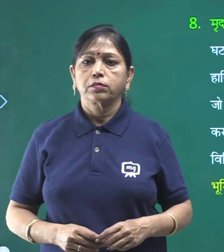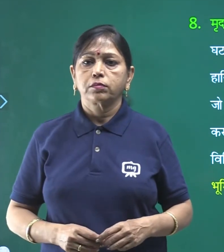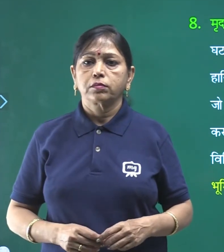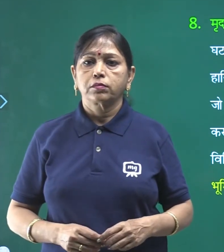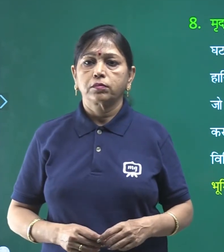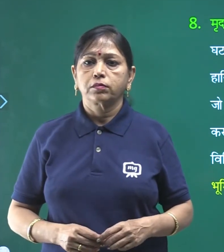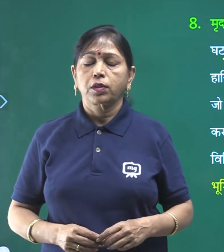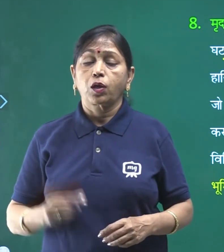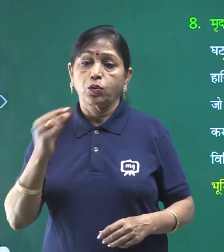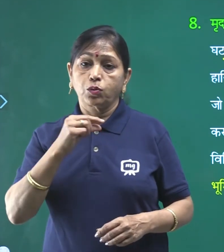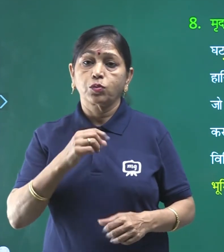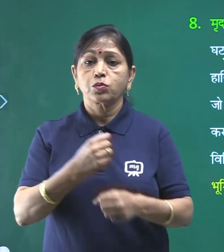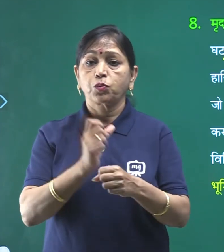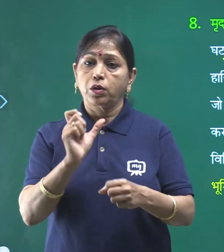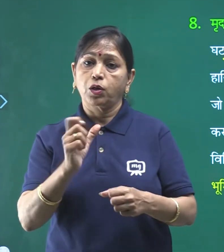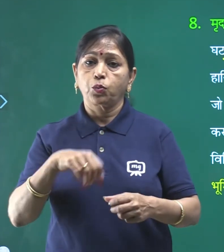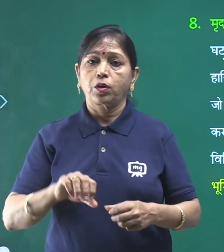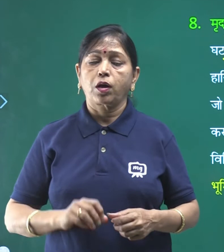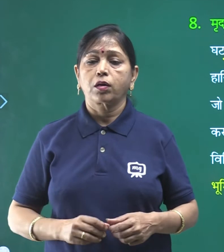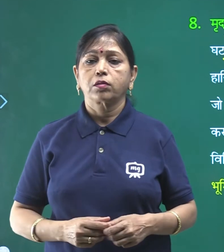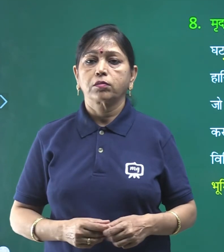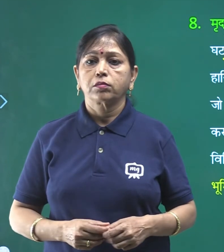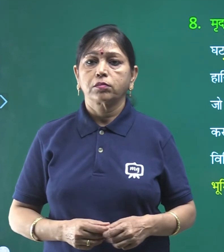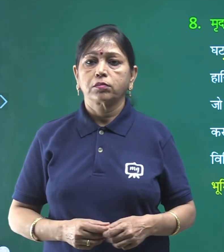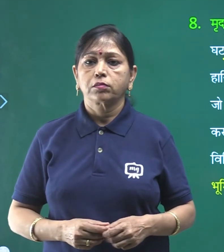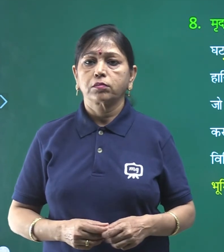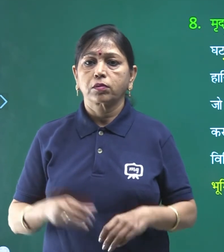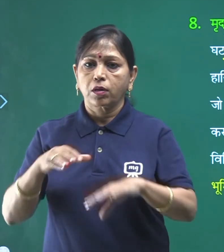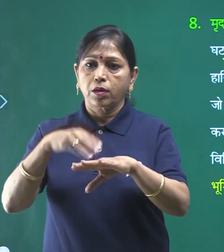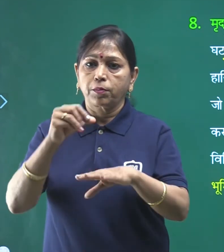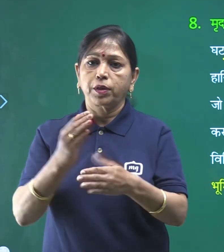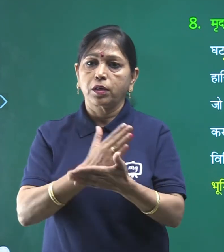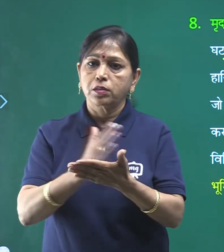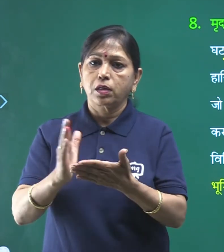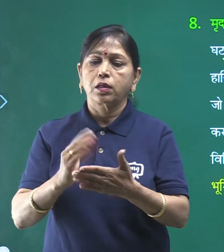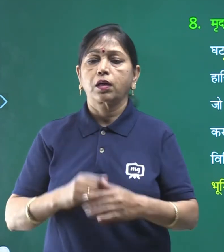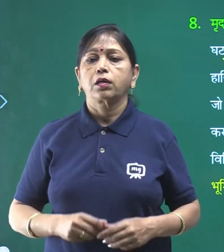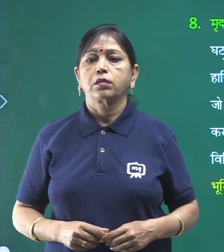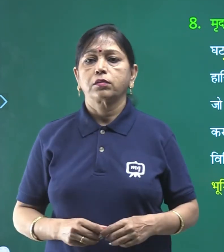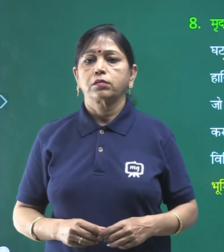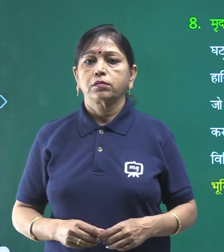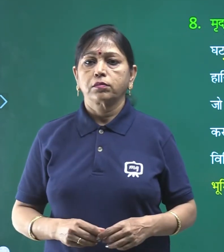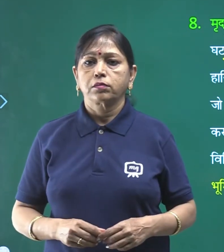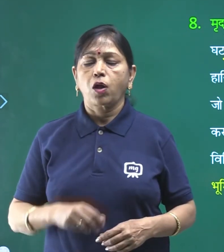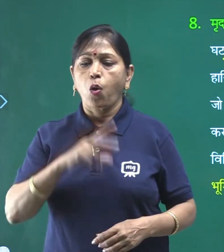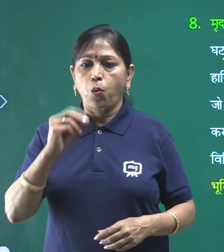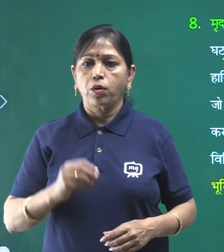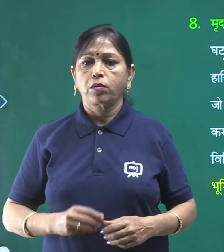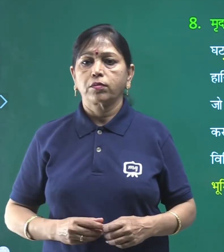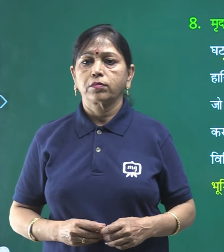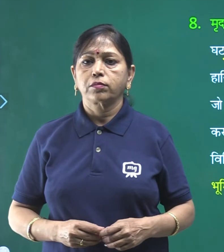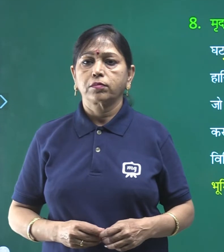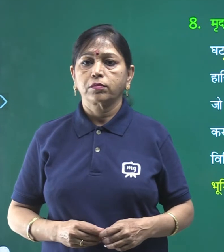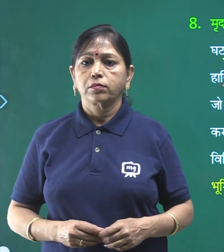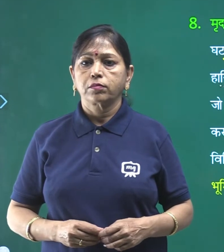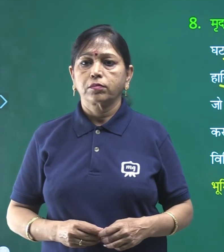में उपयोग के घटकों का मर्दा से हटना हो और